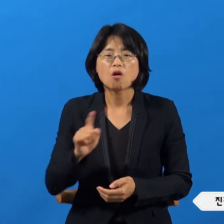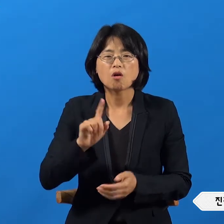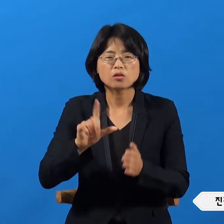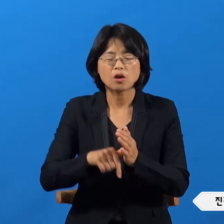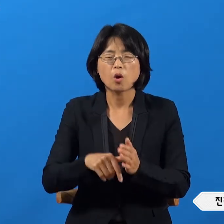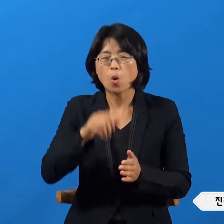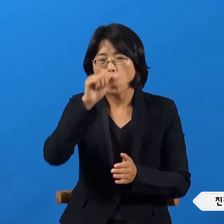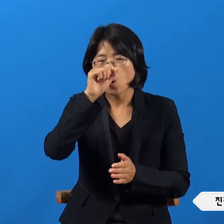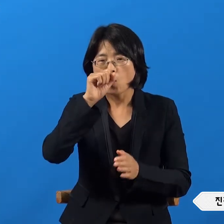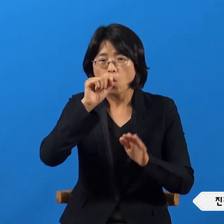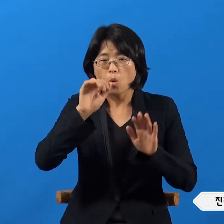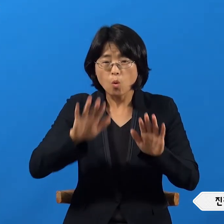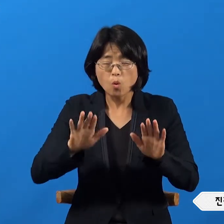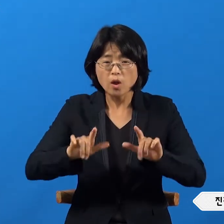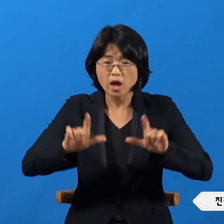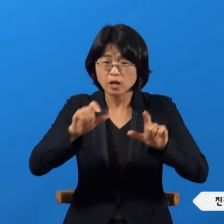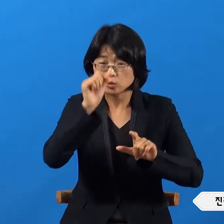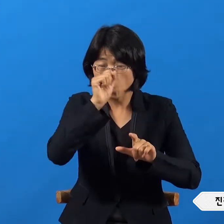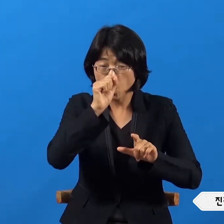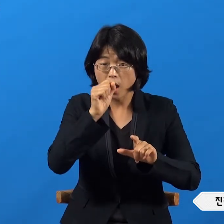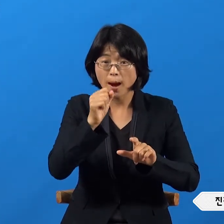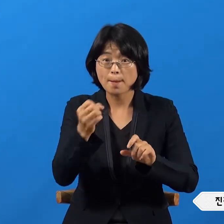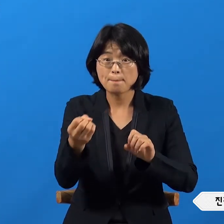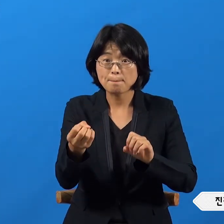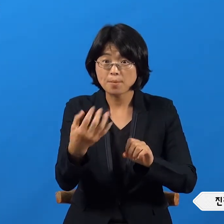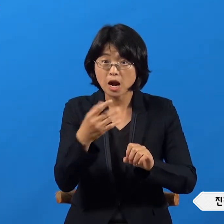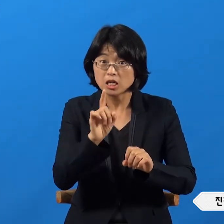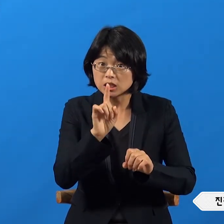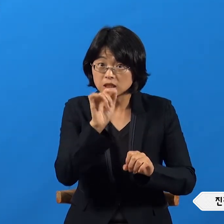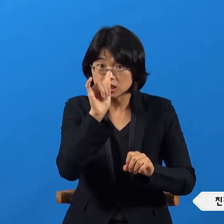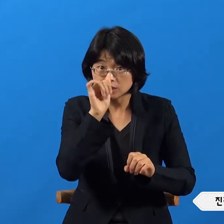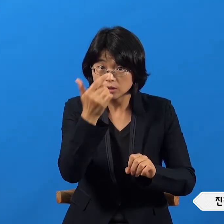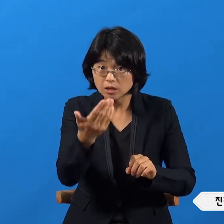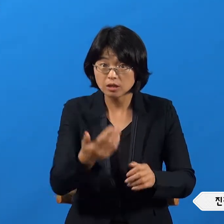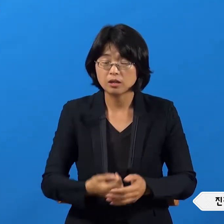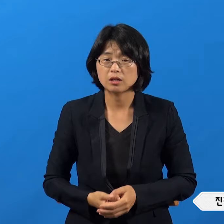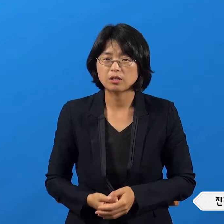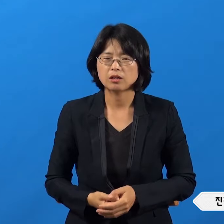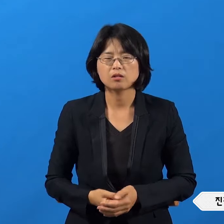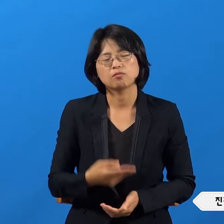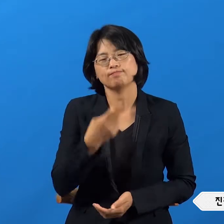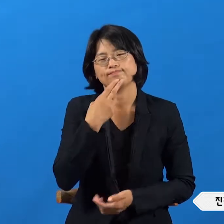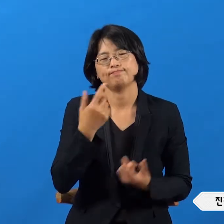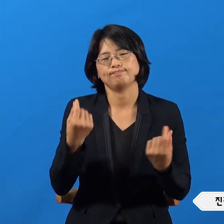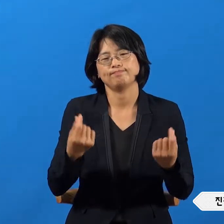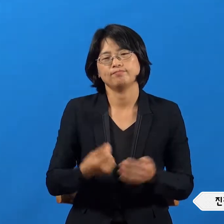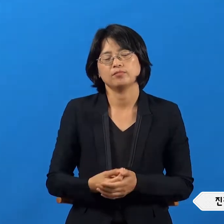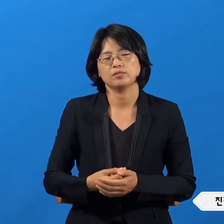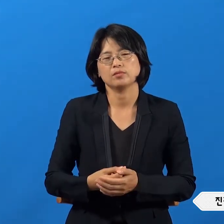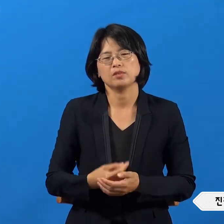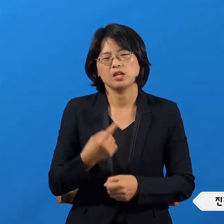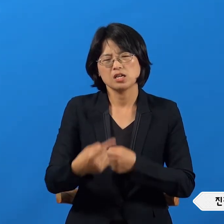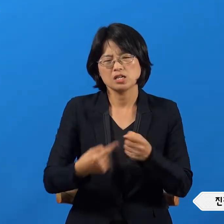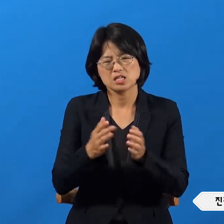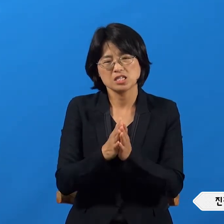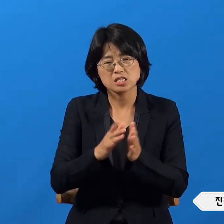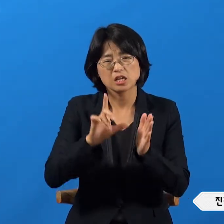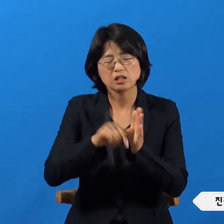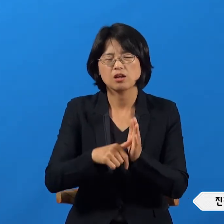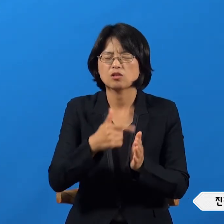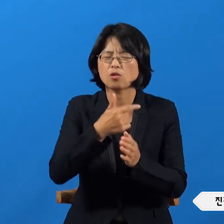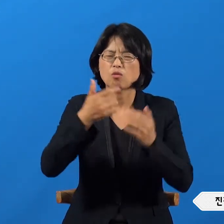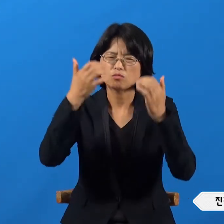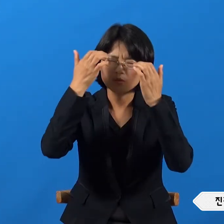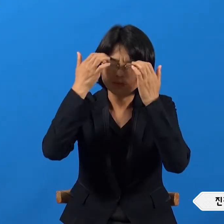적이 거의 없는 것 같습니다. 매년 시작할 때마다 너무 힘들다, 어렵다, 어려운